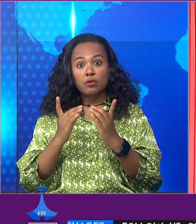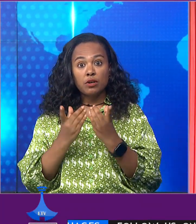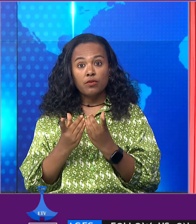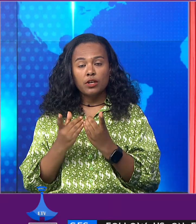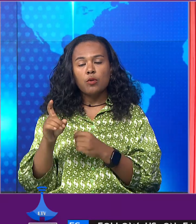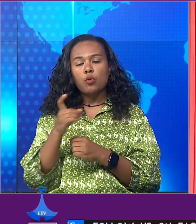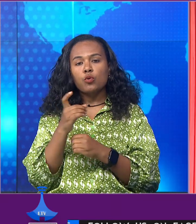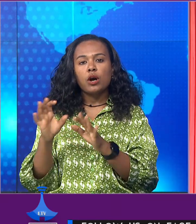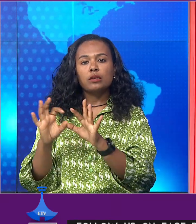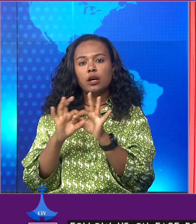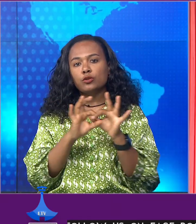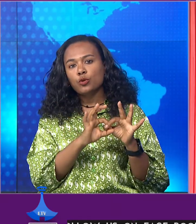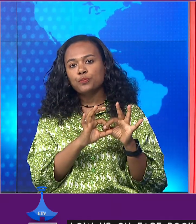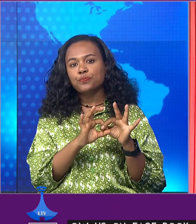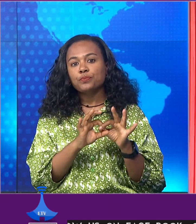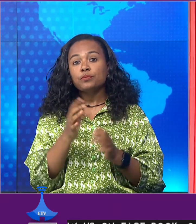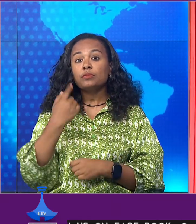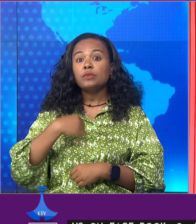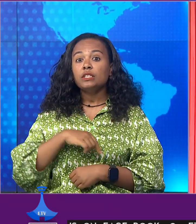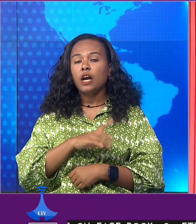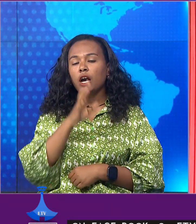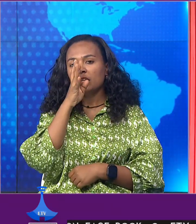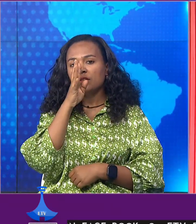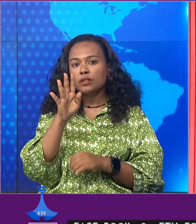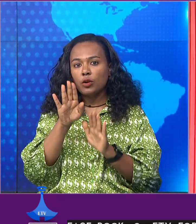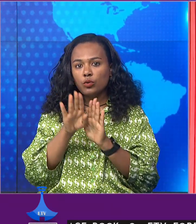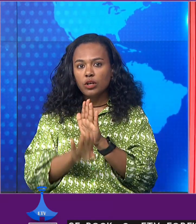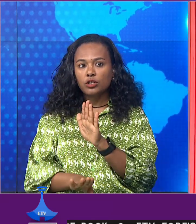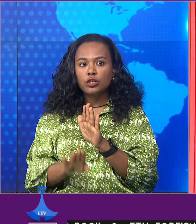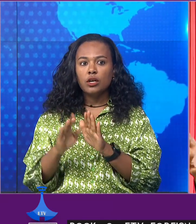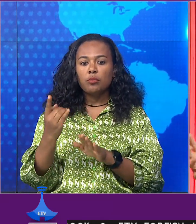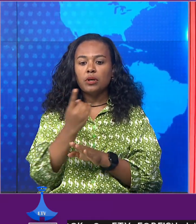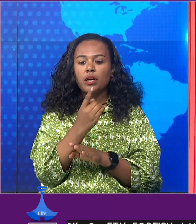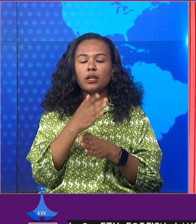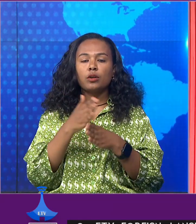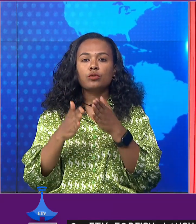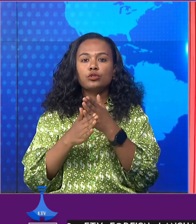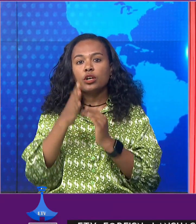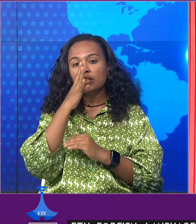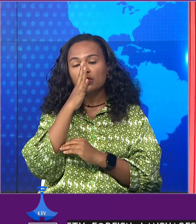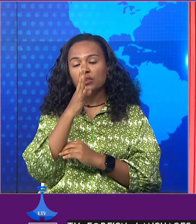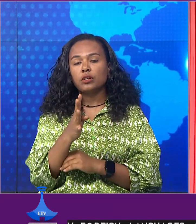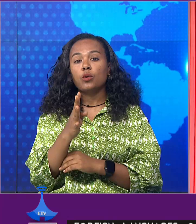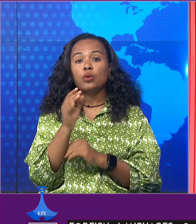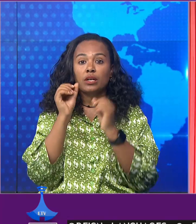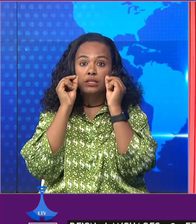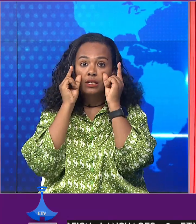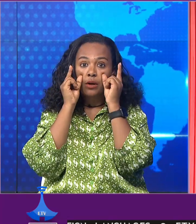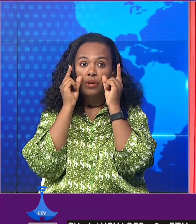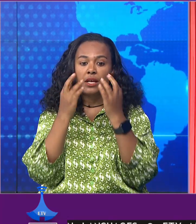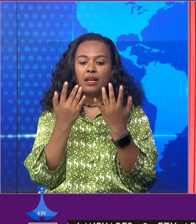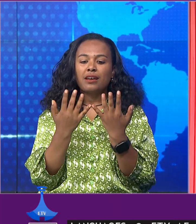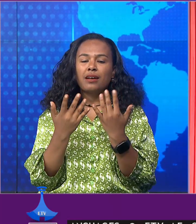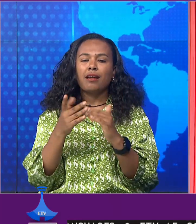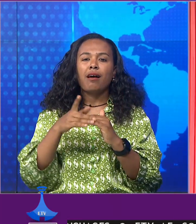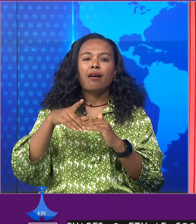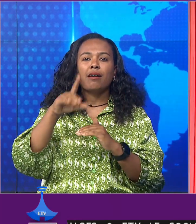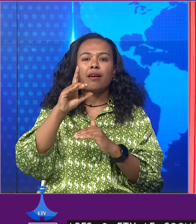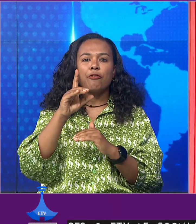ጋር ተያይዞ እኛ ጋርም የተፈጠረው ታች በእያንዳንዱ ደረጃ የተፈጠረው ግንዛቤ ገና ከፍ